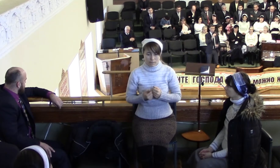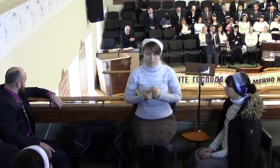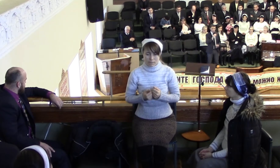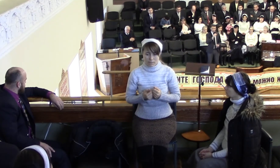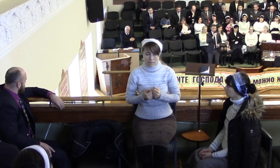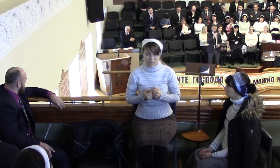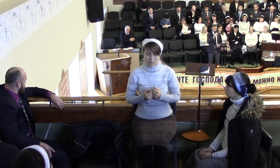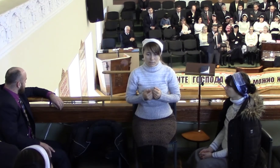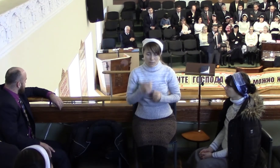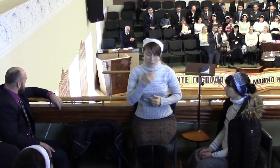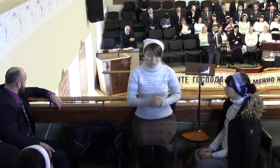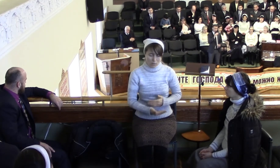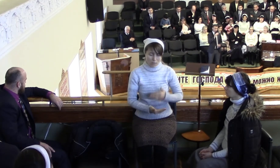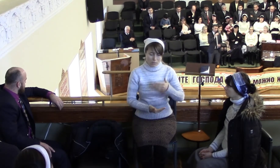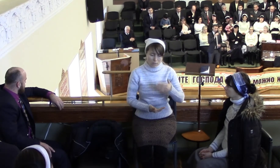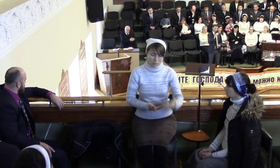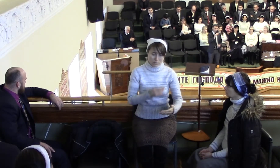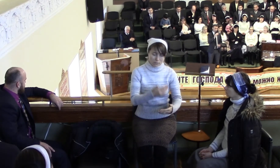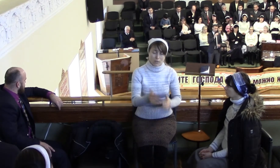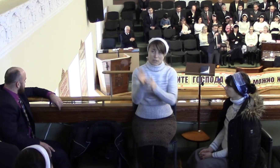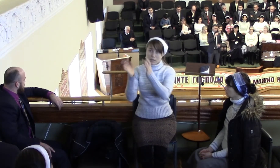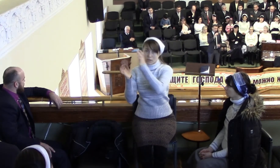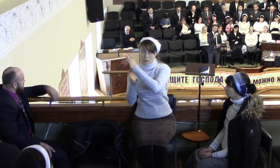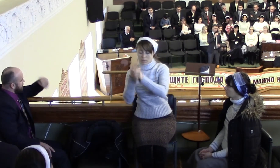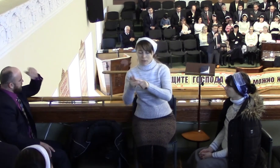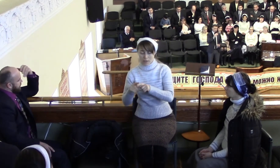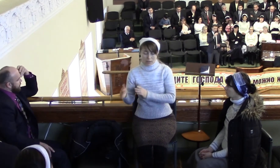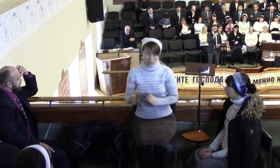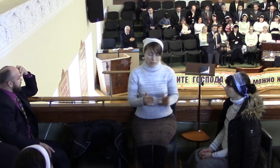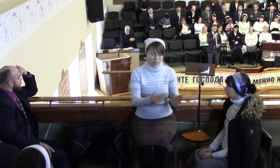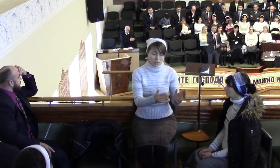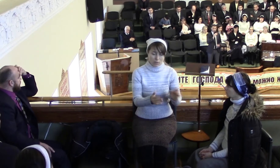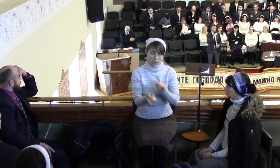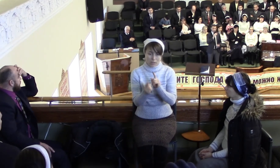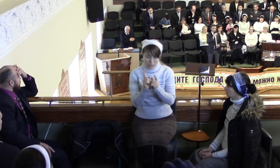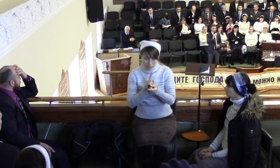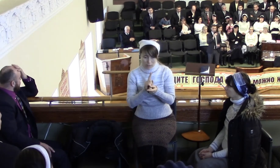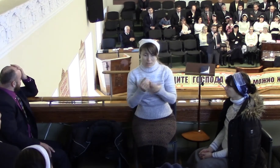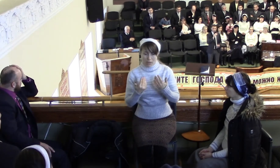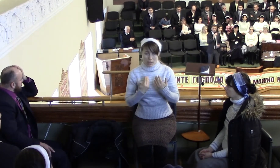Что Христос подала роза за меня.